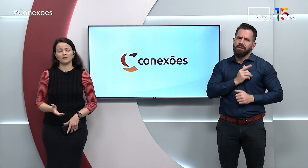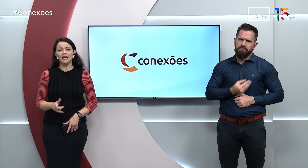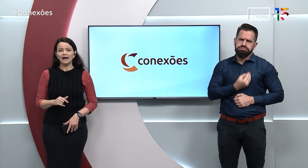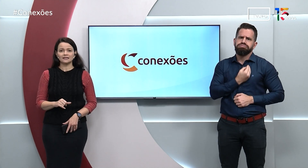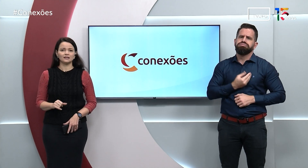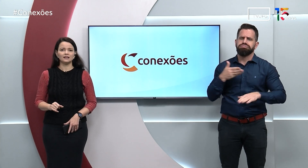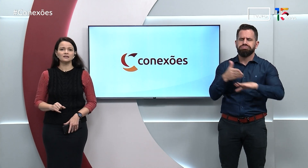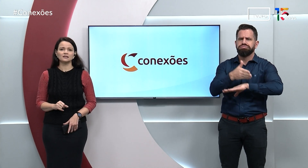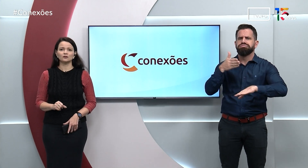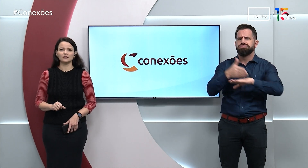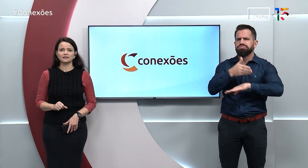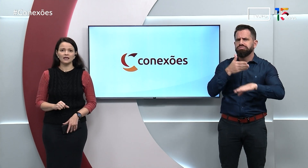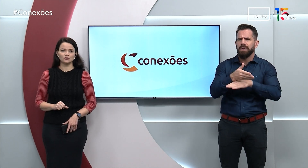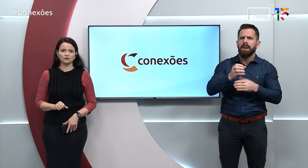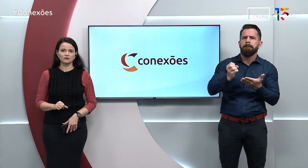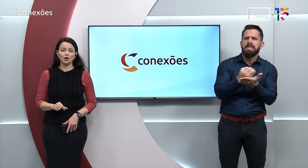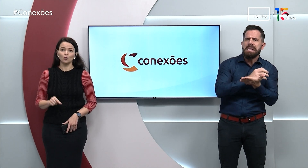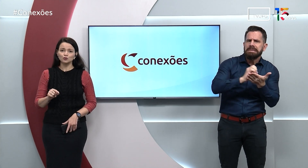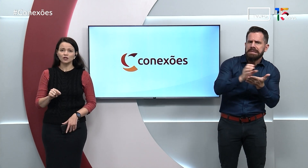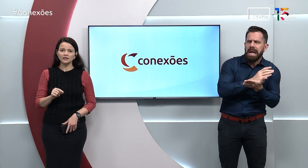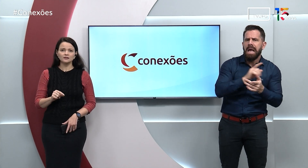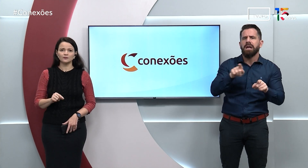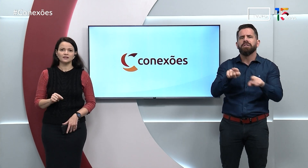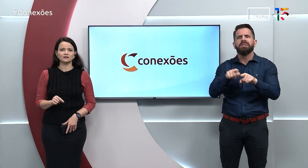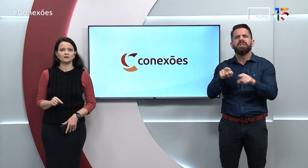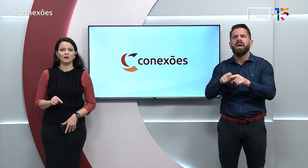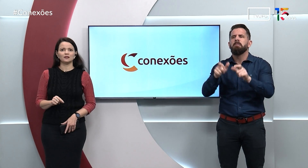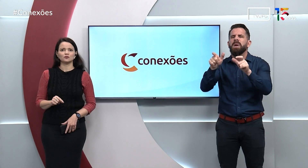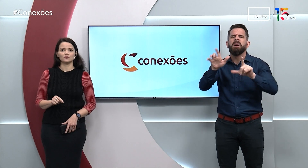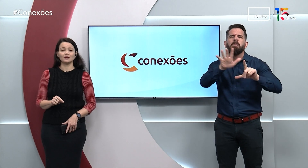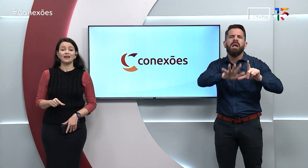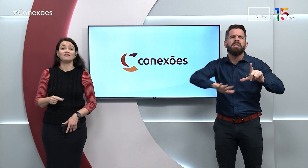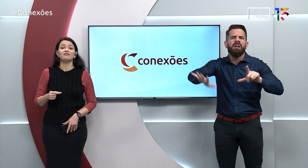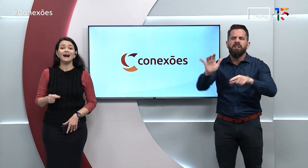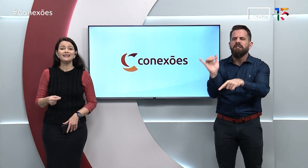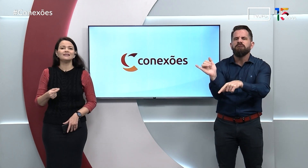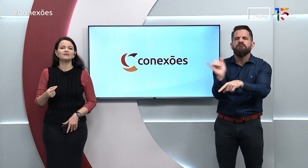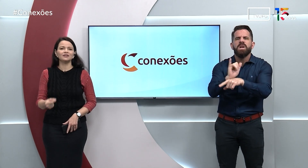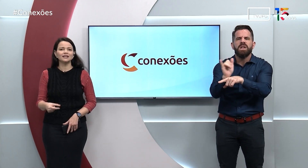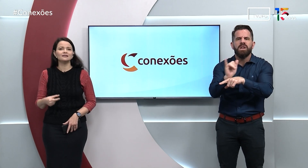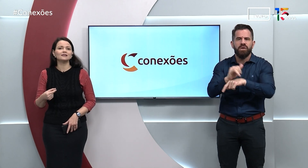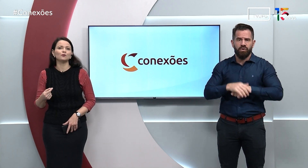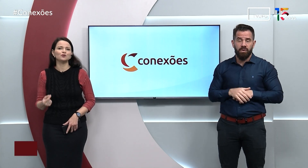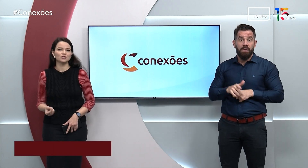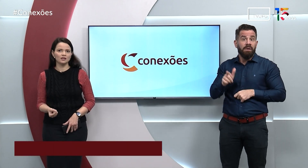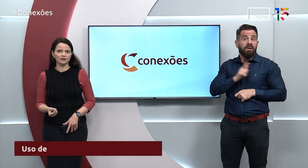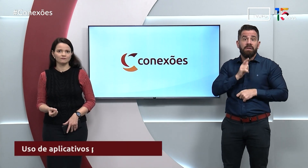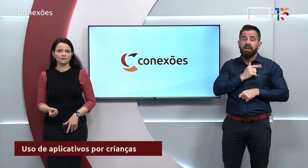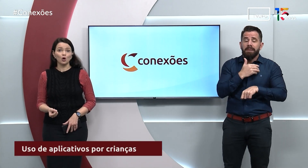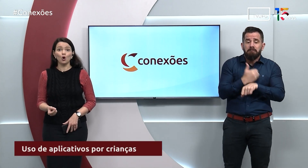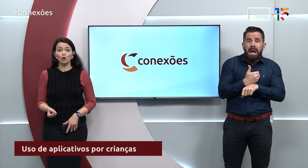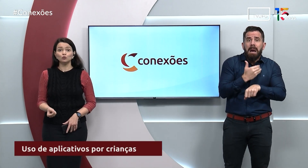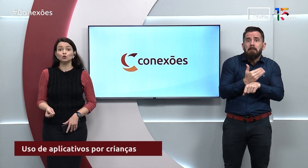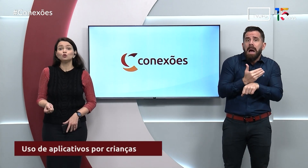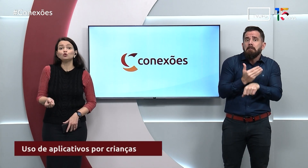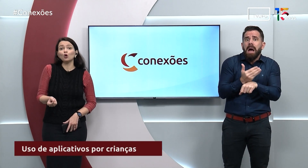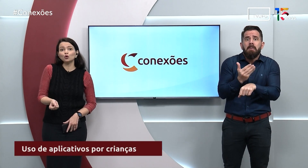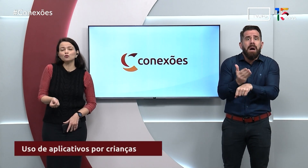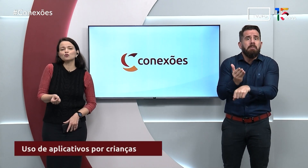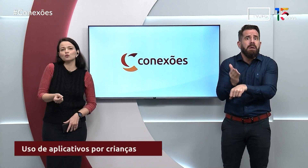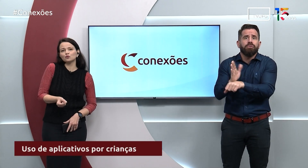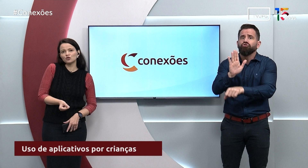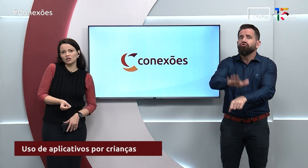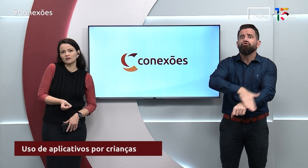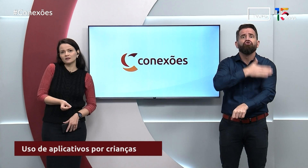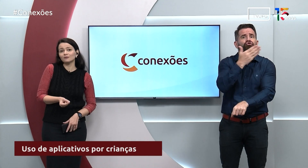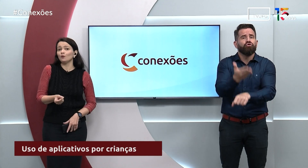fotos. As crianças e adolescentes utilizam esses espaços várias vezes ao dia, ou